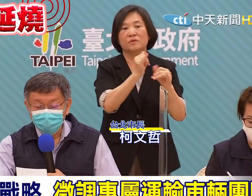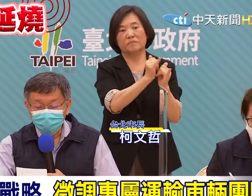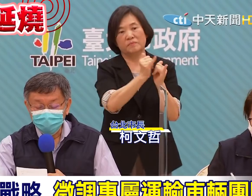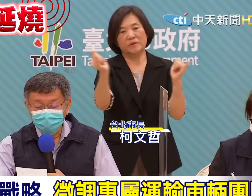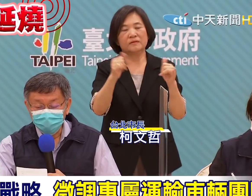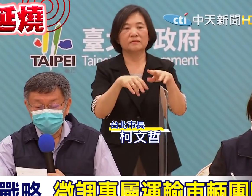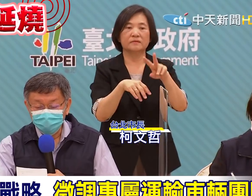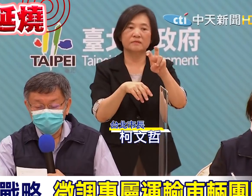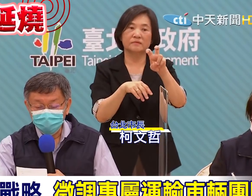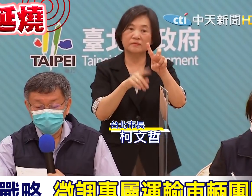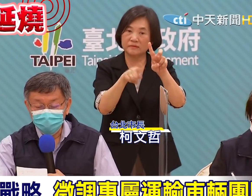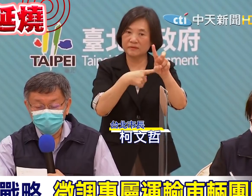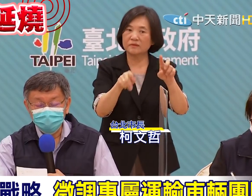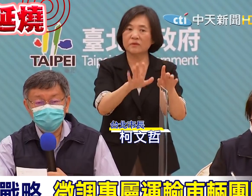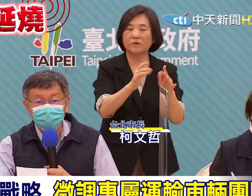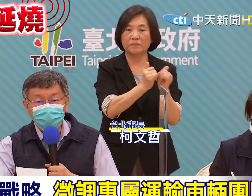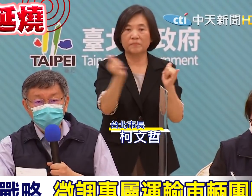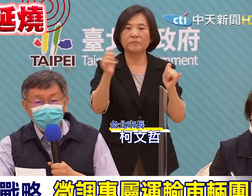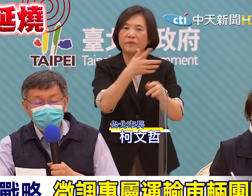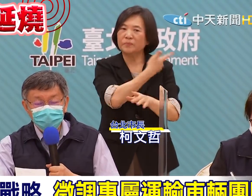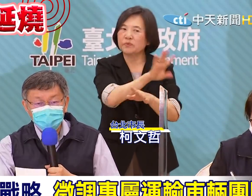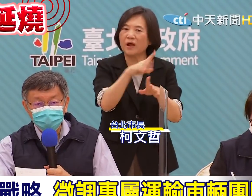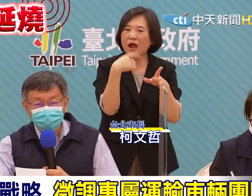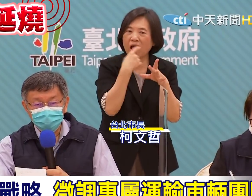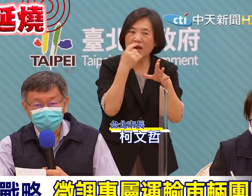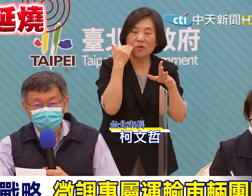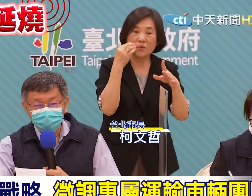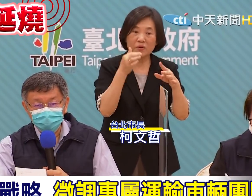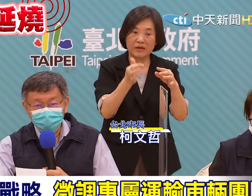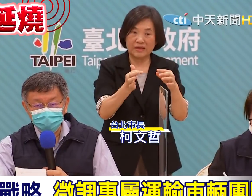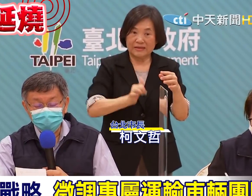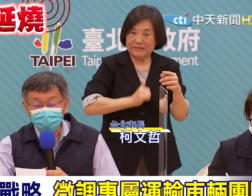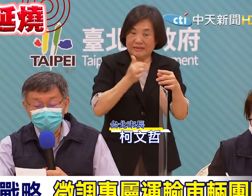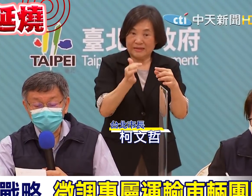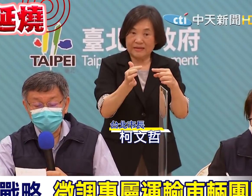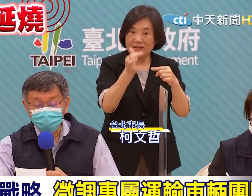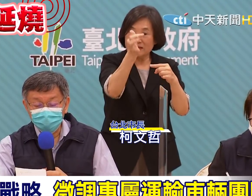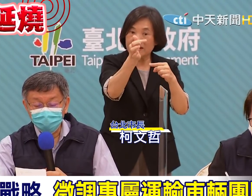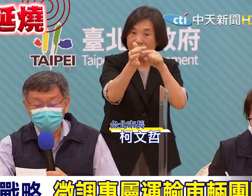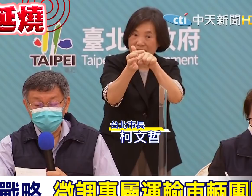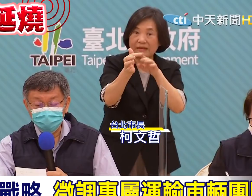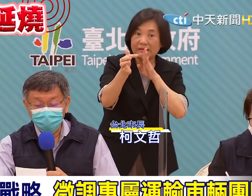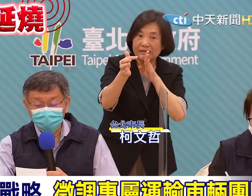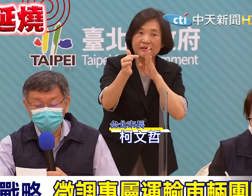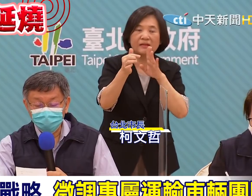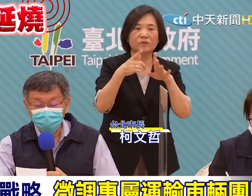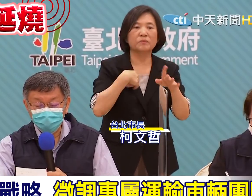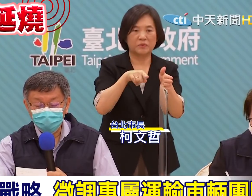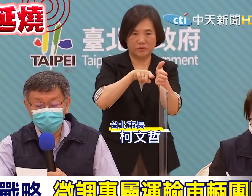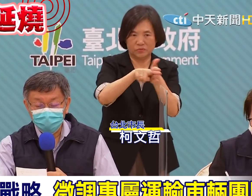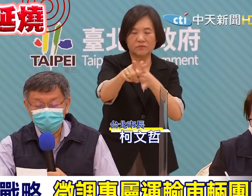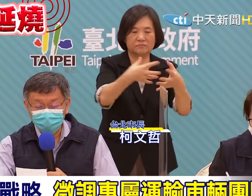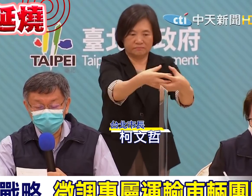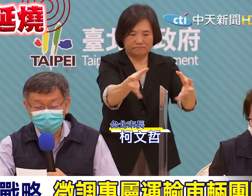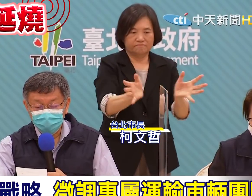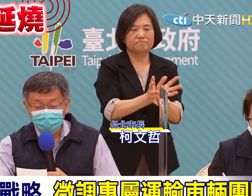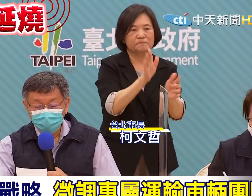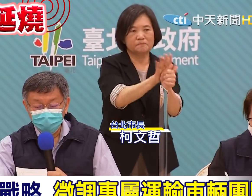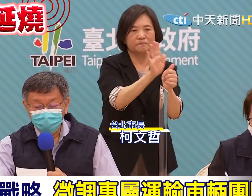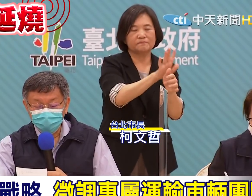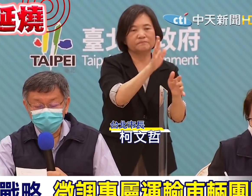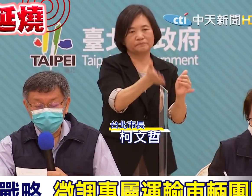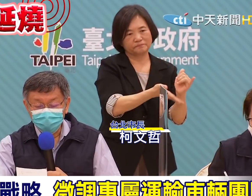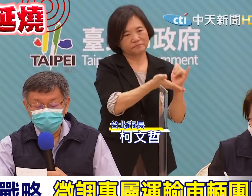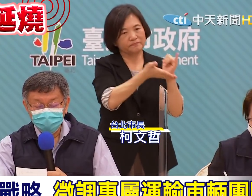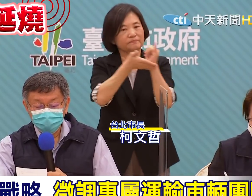筛阳性的或是 PCR 阳性的这些确诊病例的运送，你知道，我们一个专属的团队来运送，